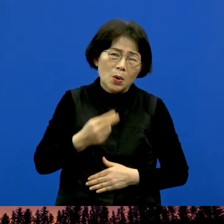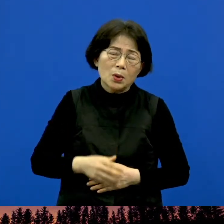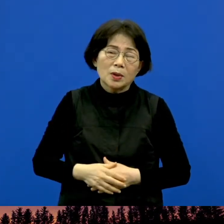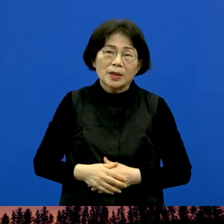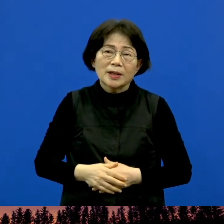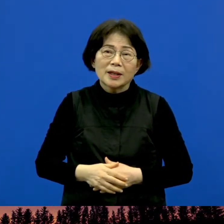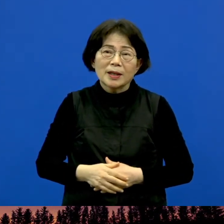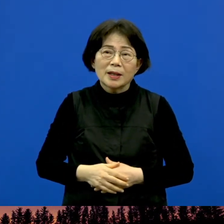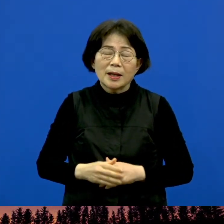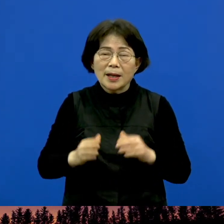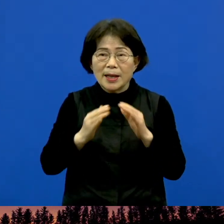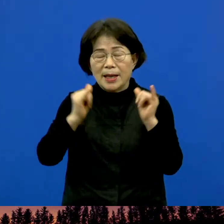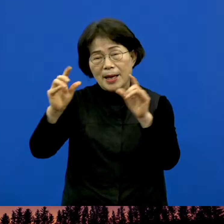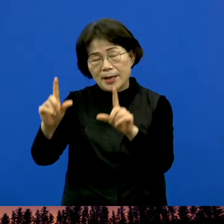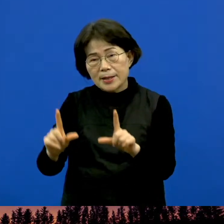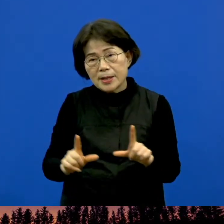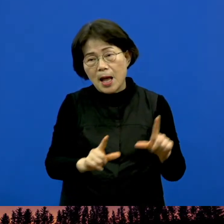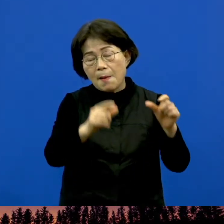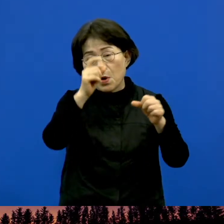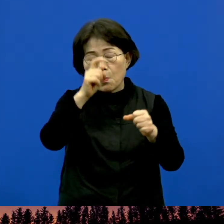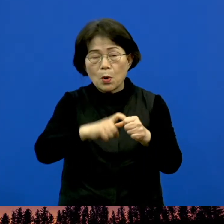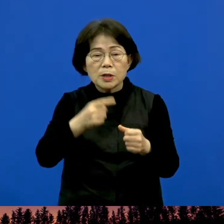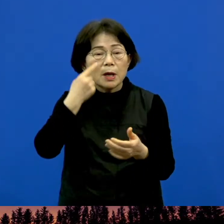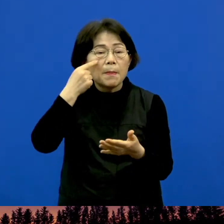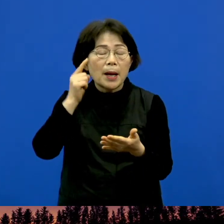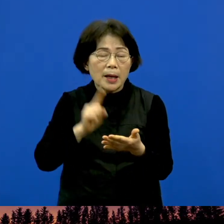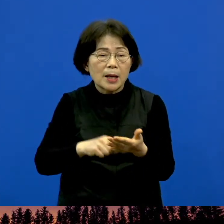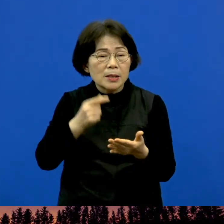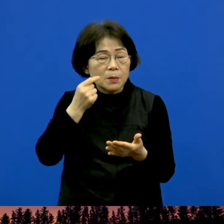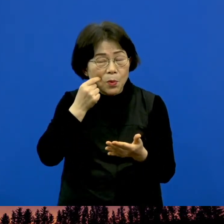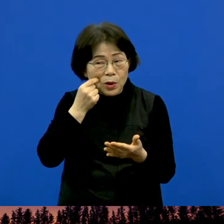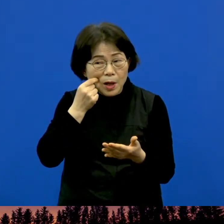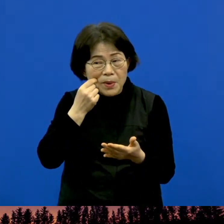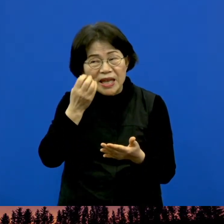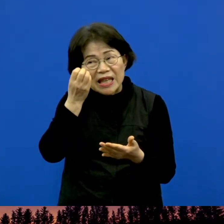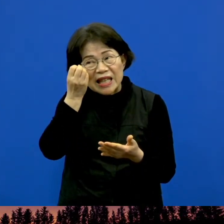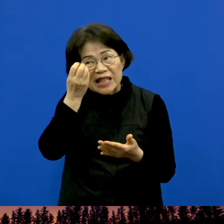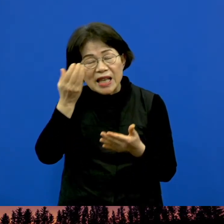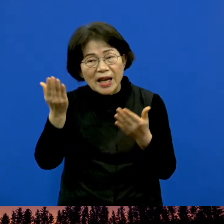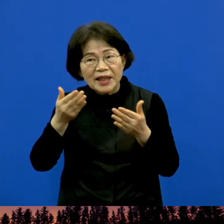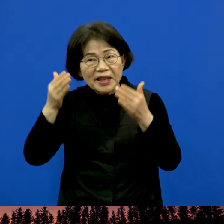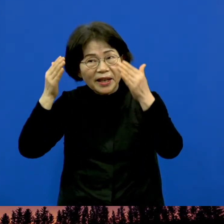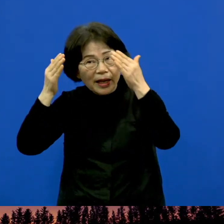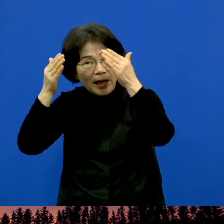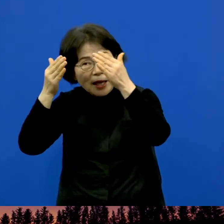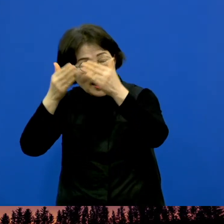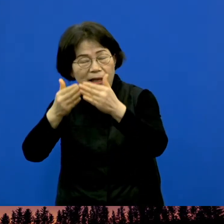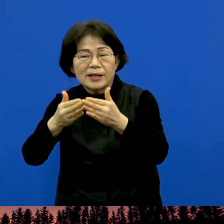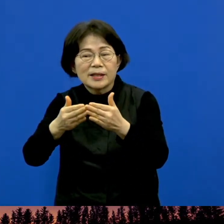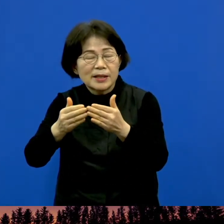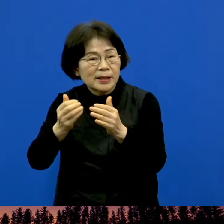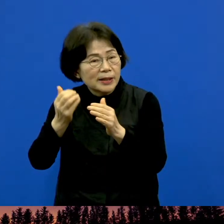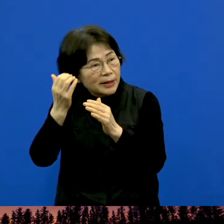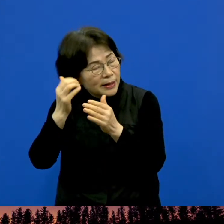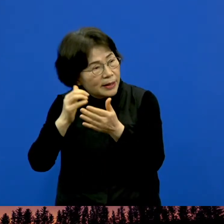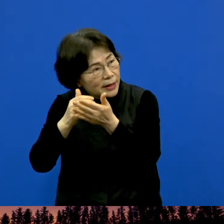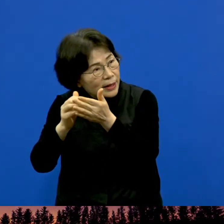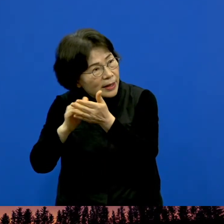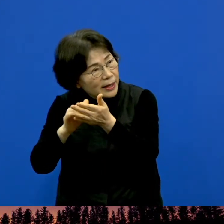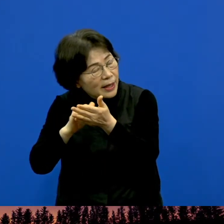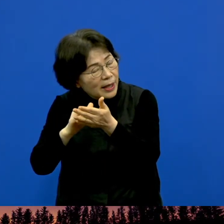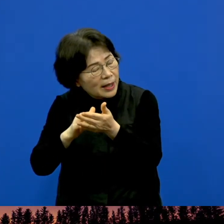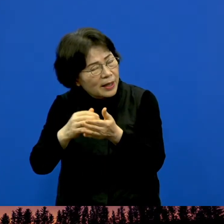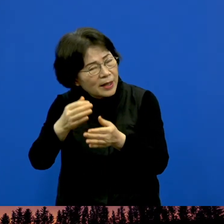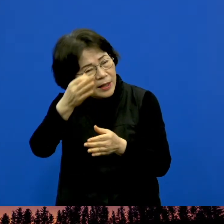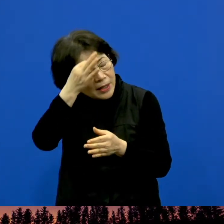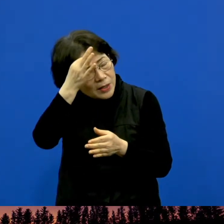그러니까 여러분 인간의 삶의 목적을 발견하지 못하면 머리를 이상한 데 쓰는 거예요. 이상한 데서. 그 기술과 그